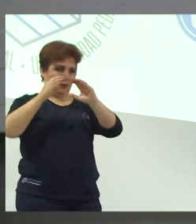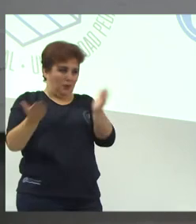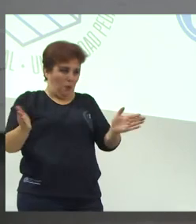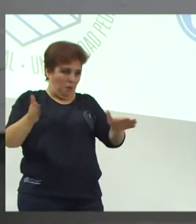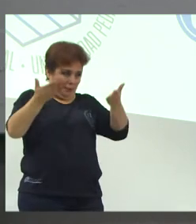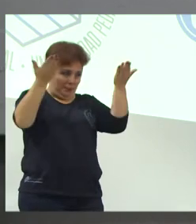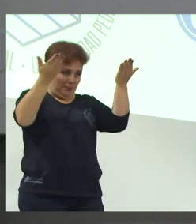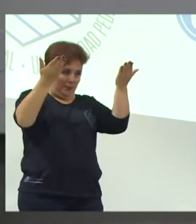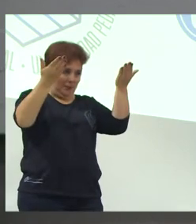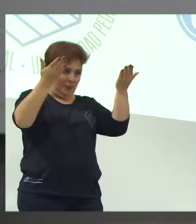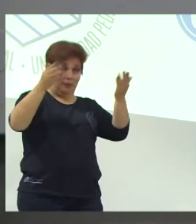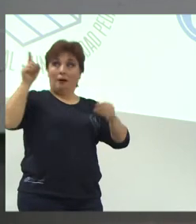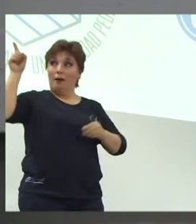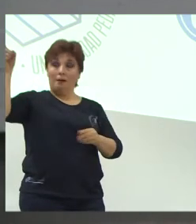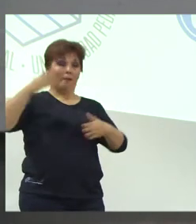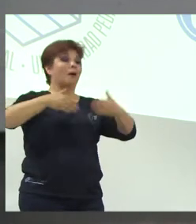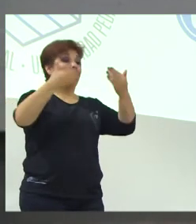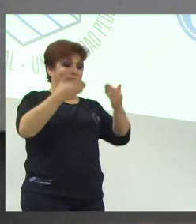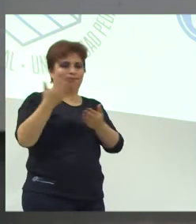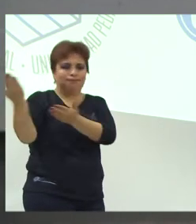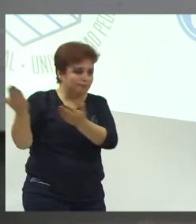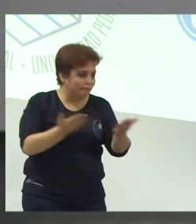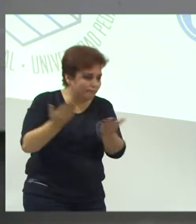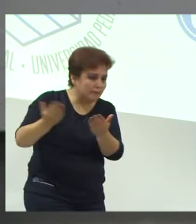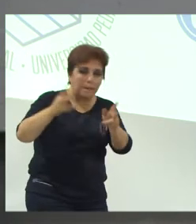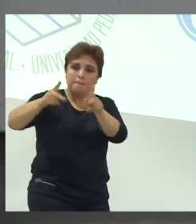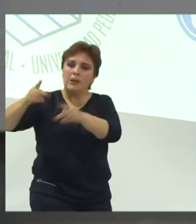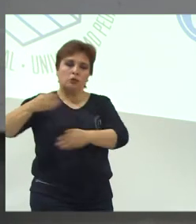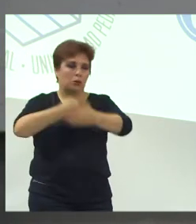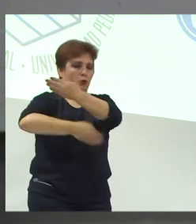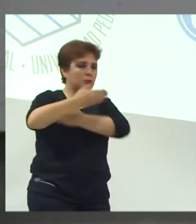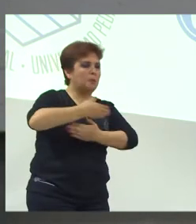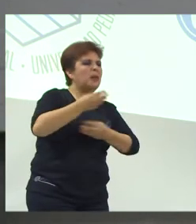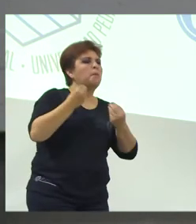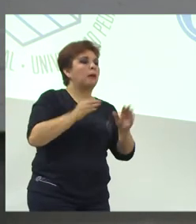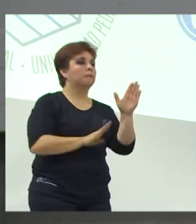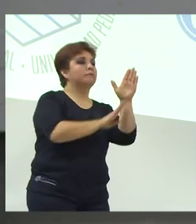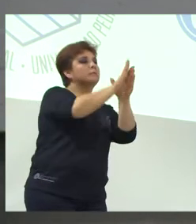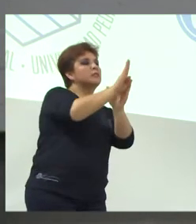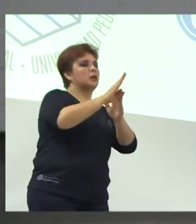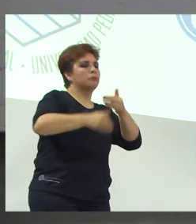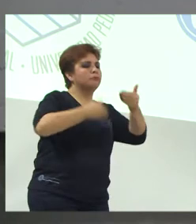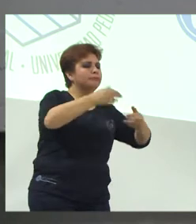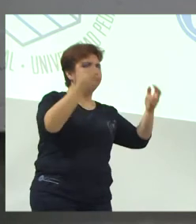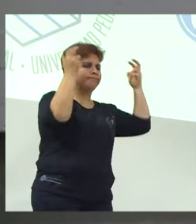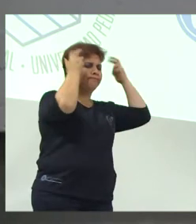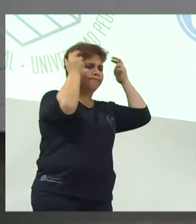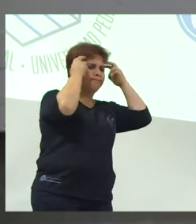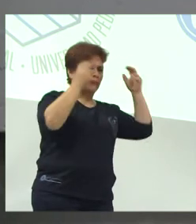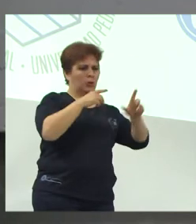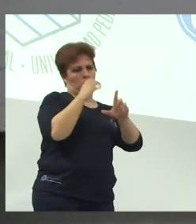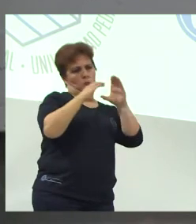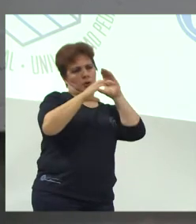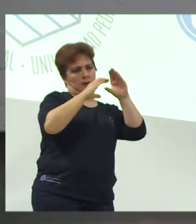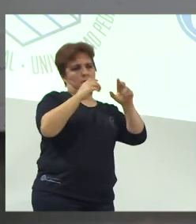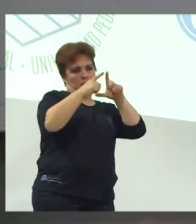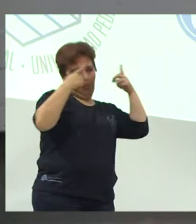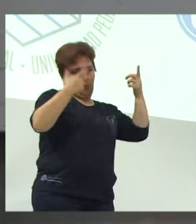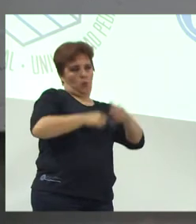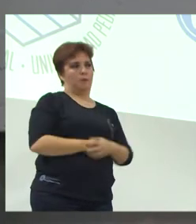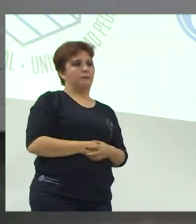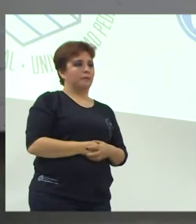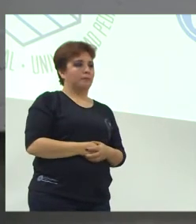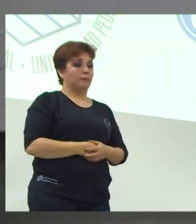discapacidad para el desarrollo de procesos de comunicación y del lenguaje con el programa aula húmeda